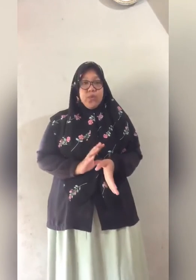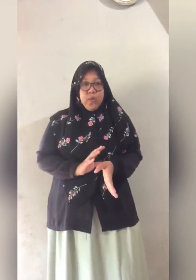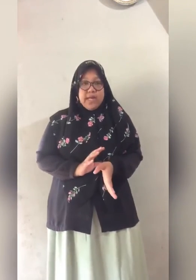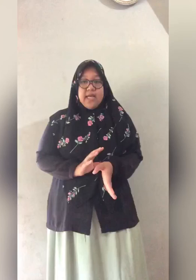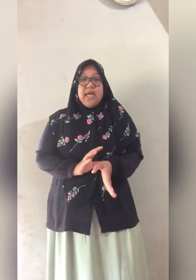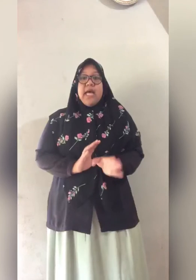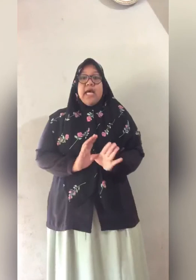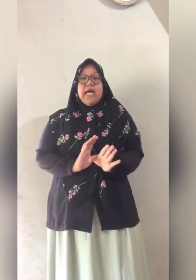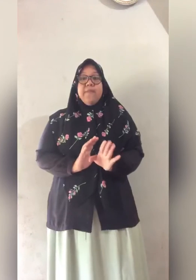penguat.